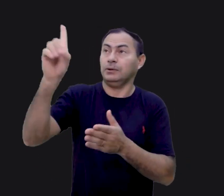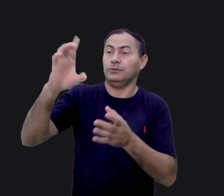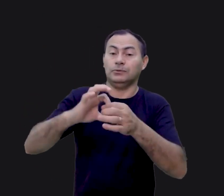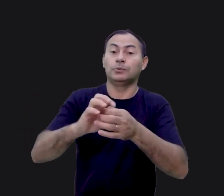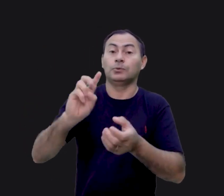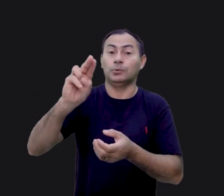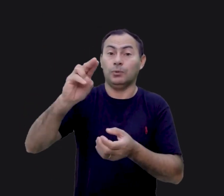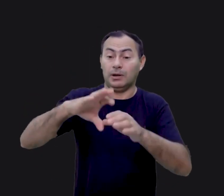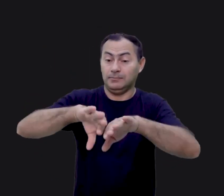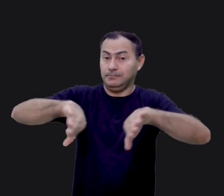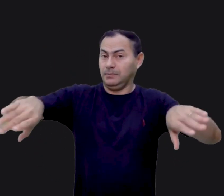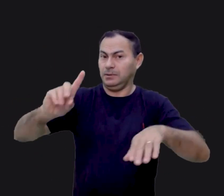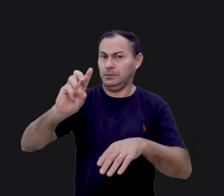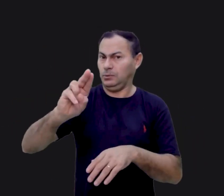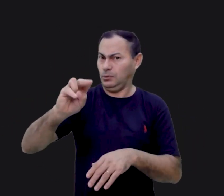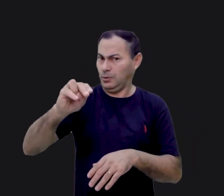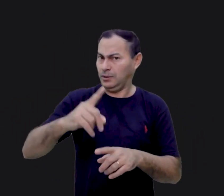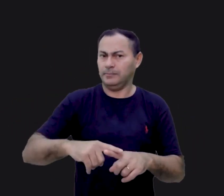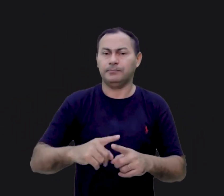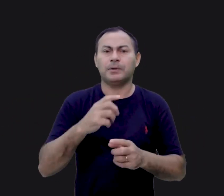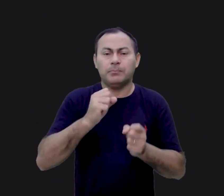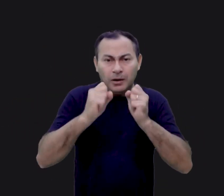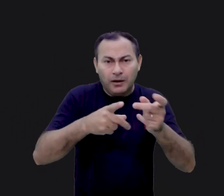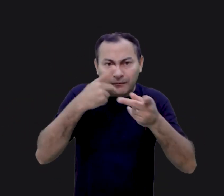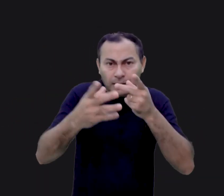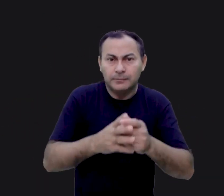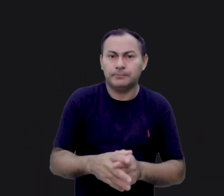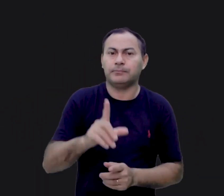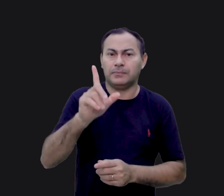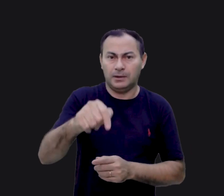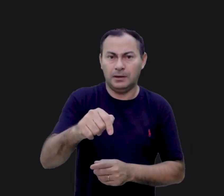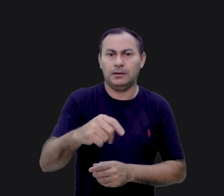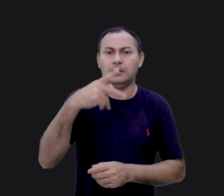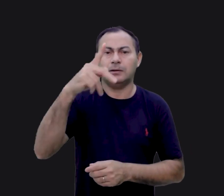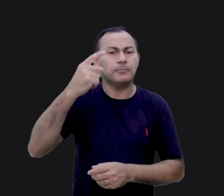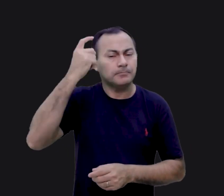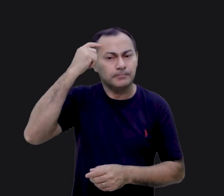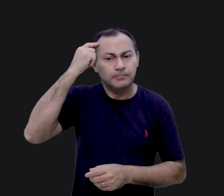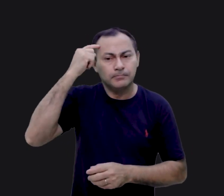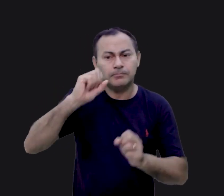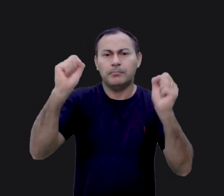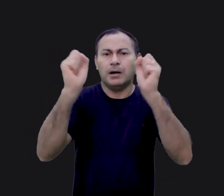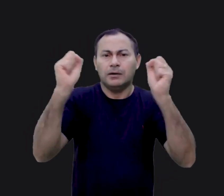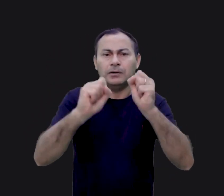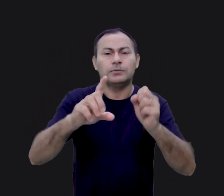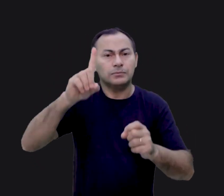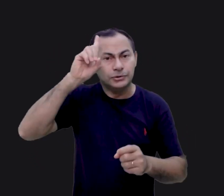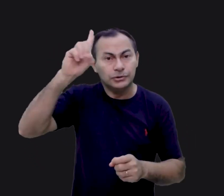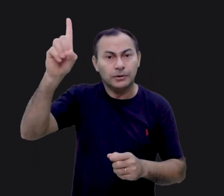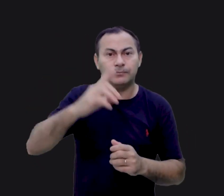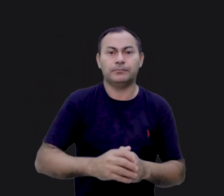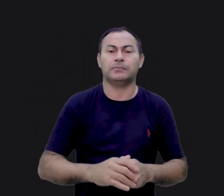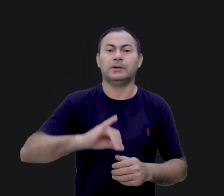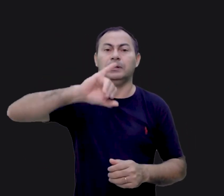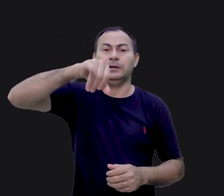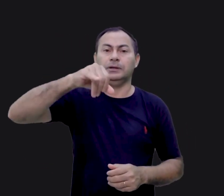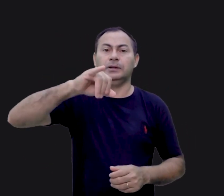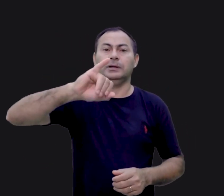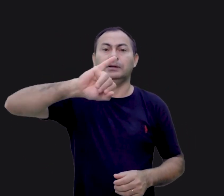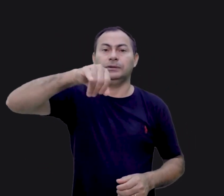com Deus Poderíamos dizer isso da seguinte maneira Esse é o seu pensamento maravilhoso do Dia Jeová é